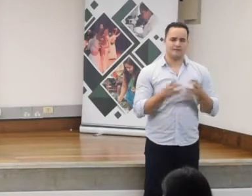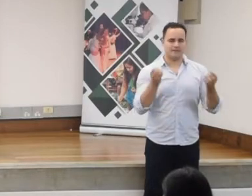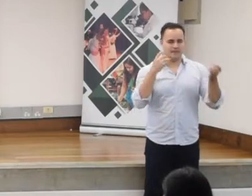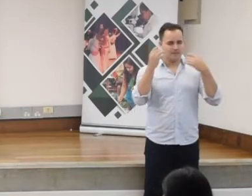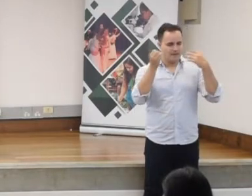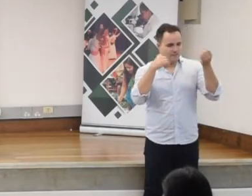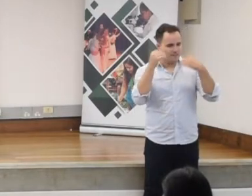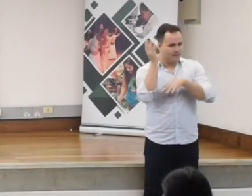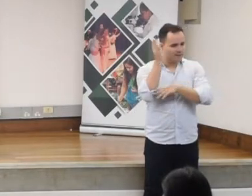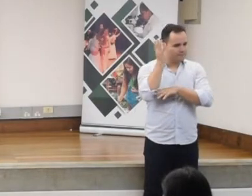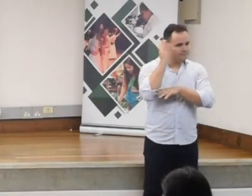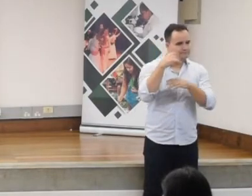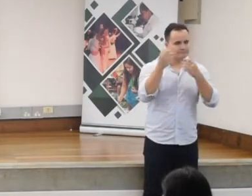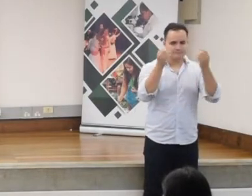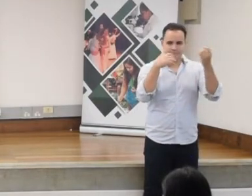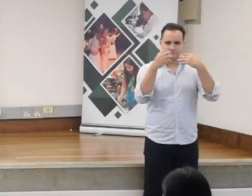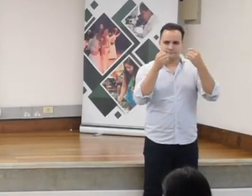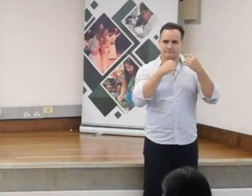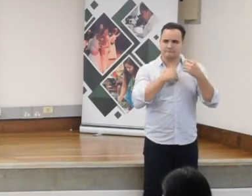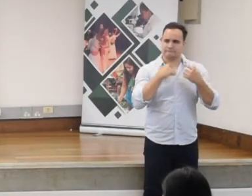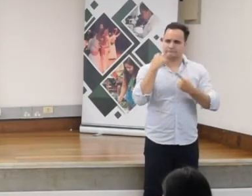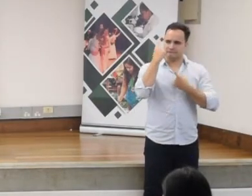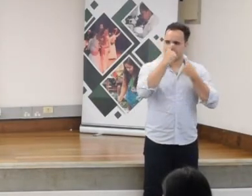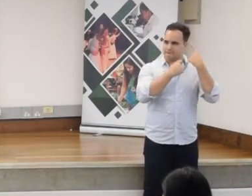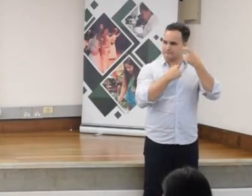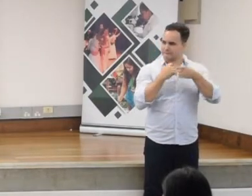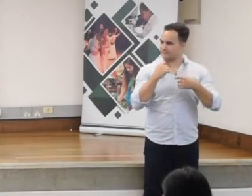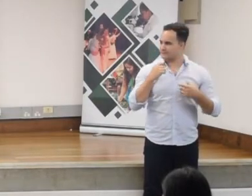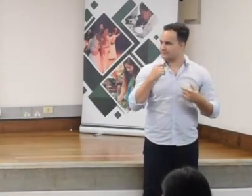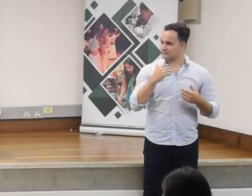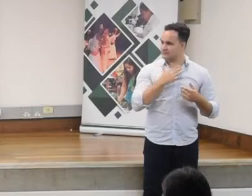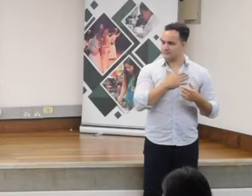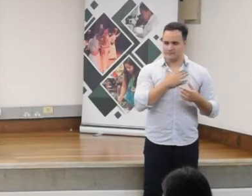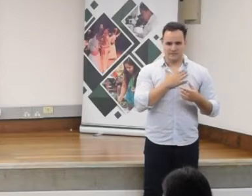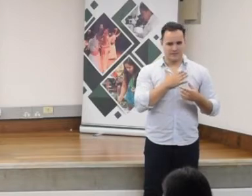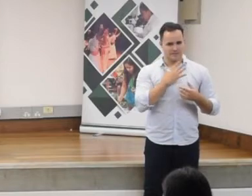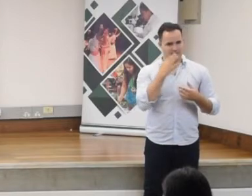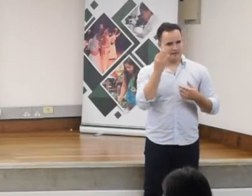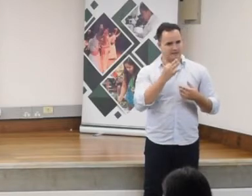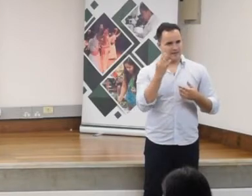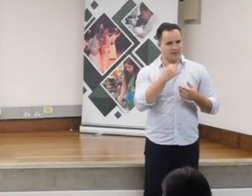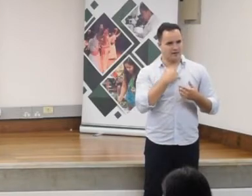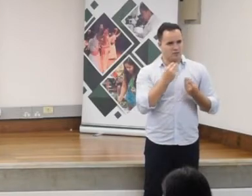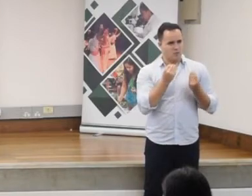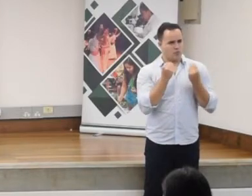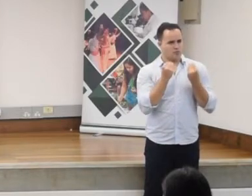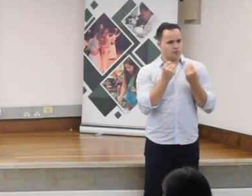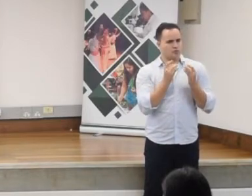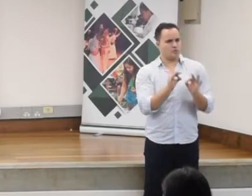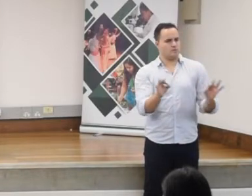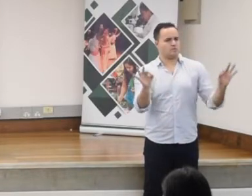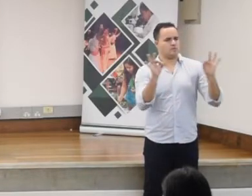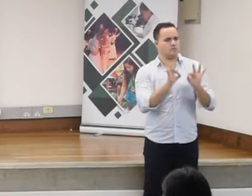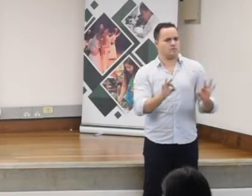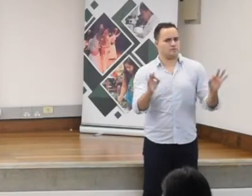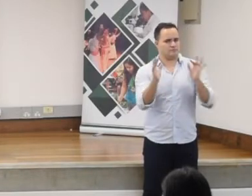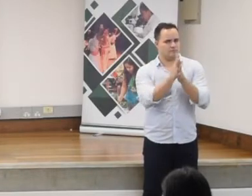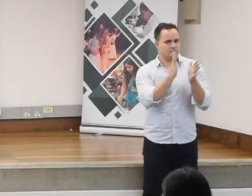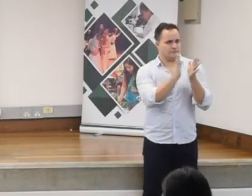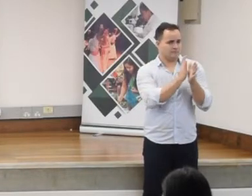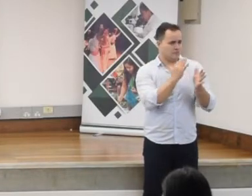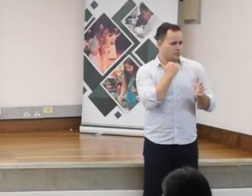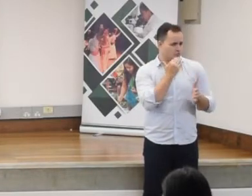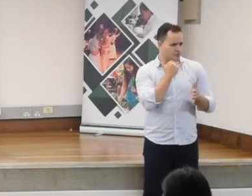ustedes, yo creo que es que a veces somos como muy callados en lo que hacemos, o yo soy la que no me doy cuenta de tanta